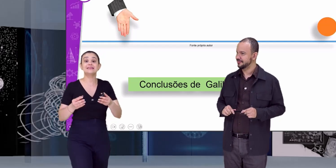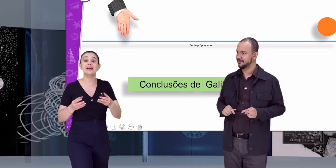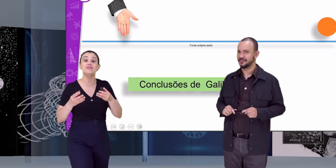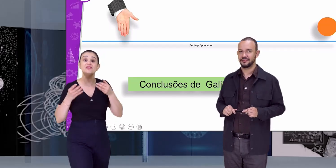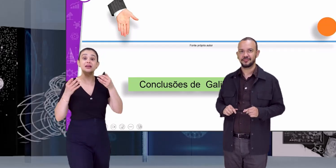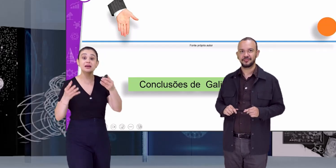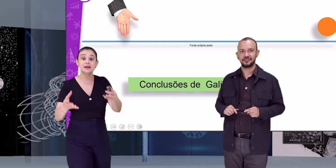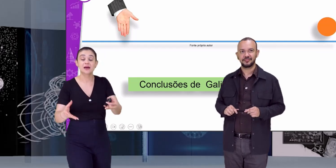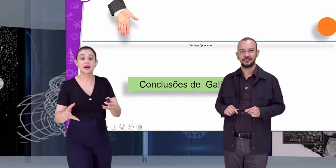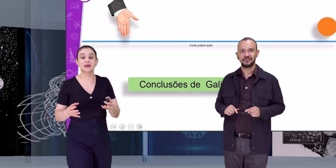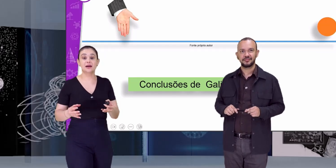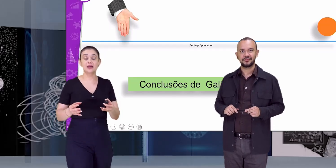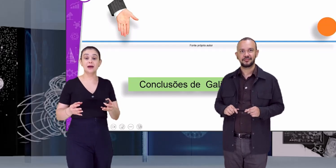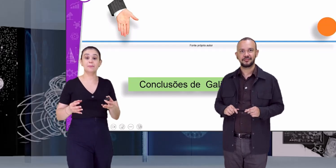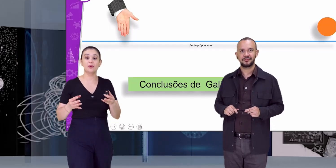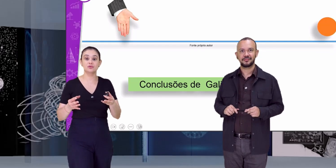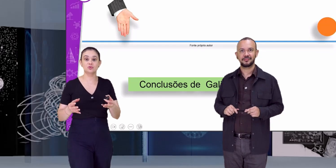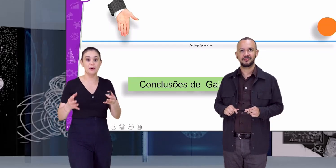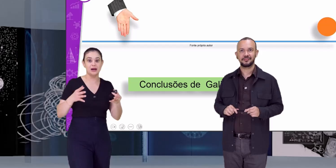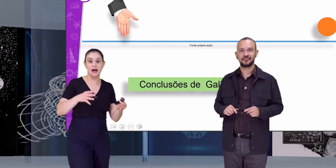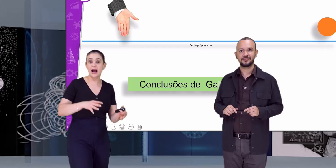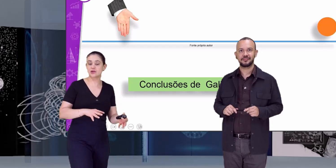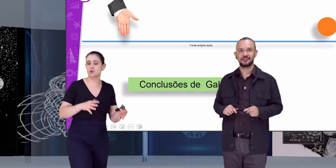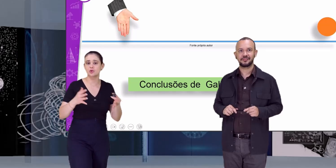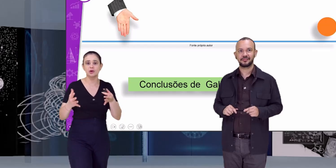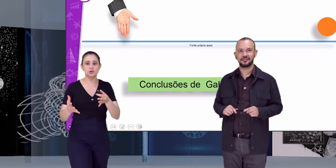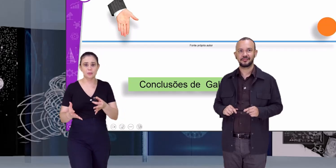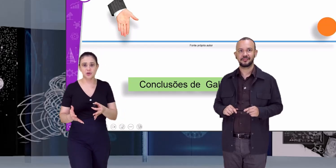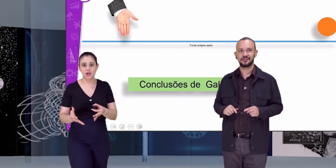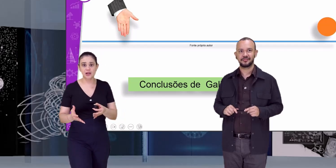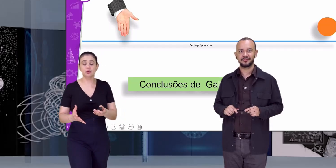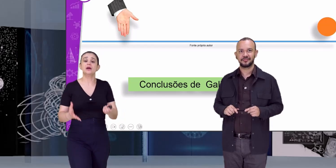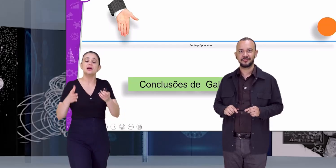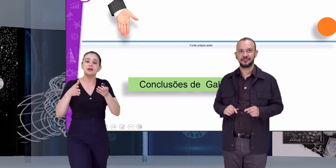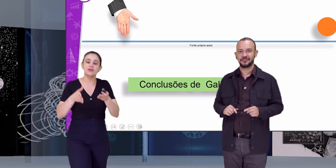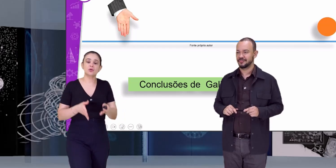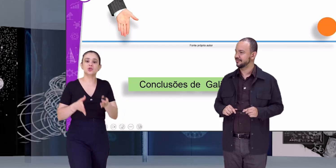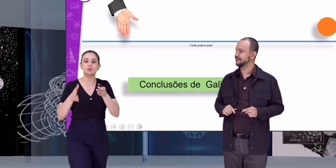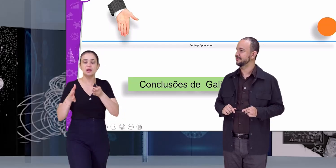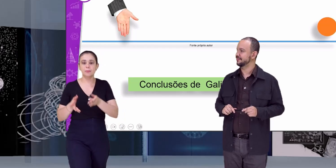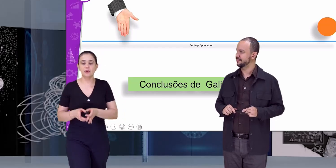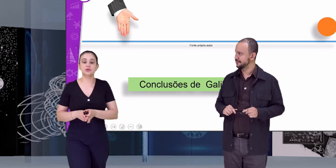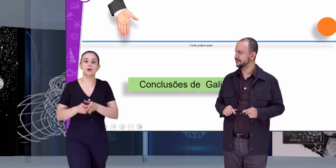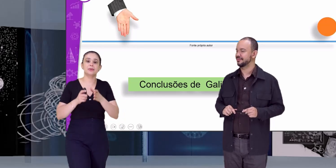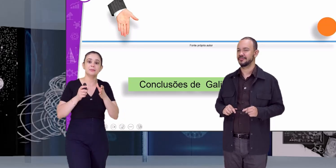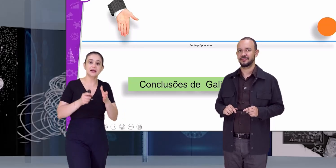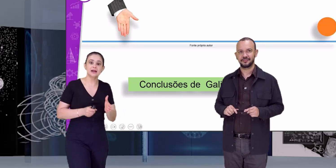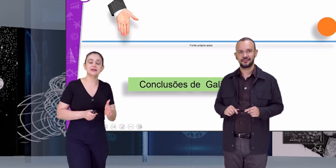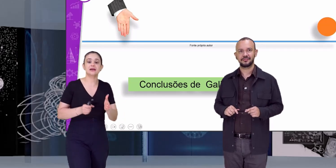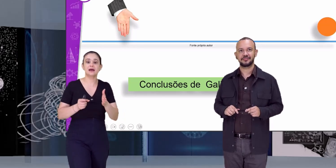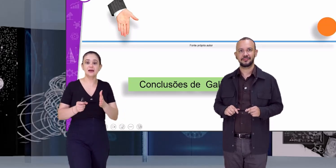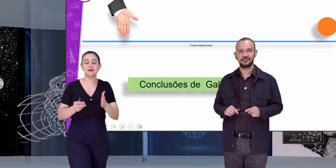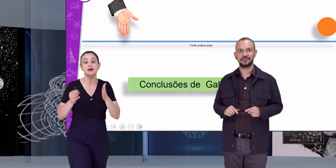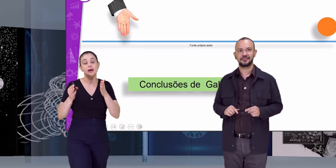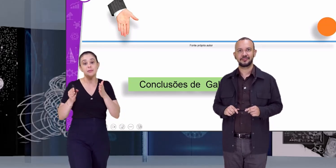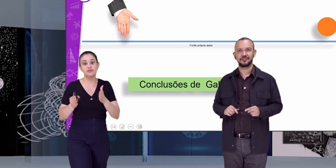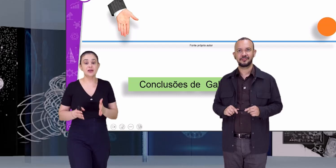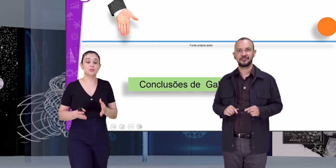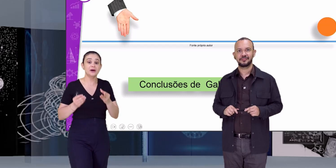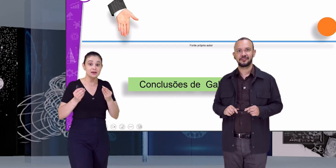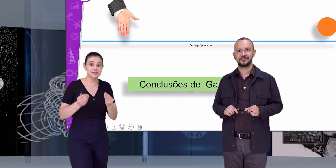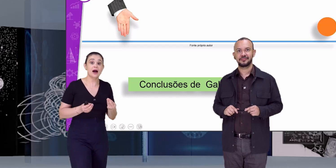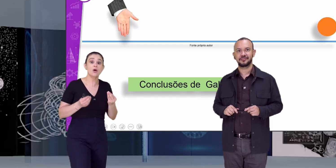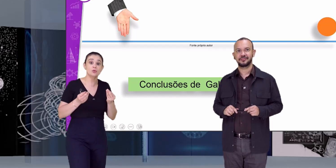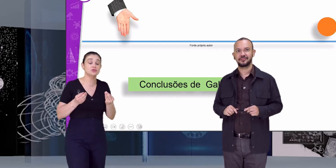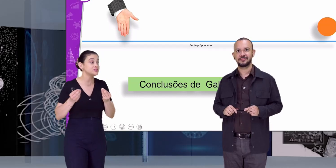a interferir naquele repouso de uma caixa ou de qualquer outro objeto, ele vai continuar em repouso. Então, a primeira lei da inércia, me fala,